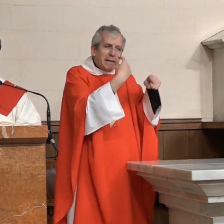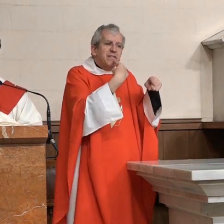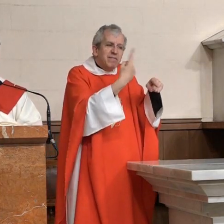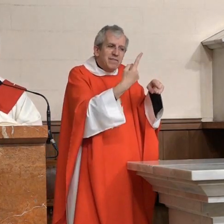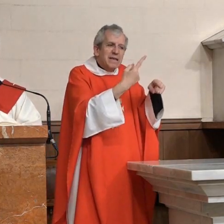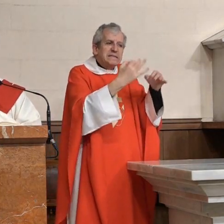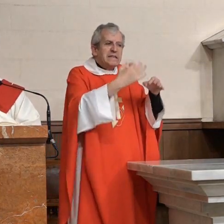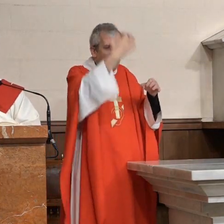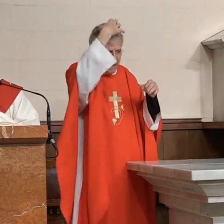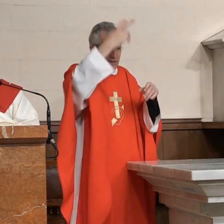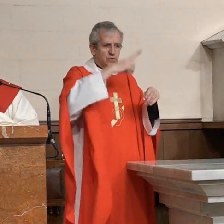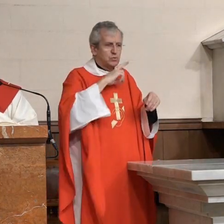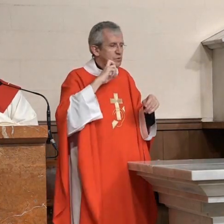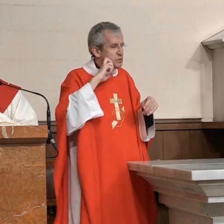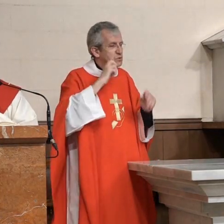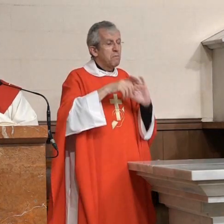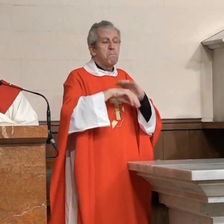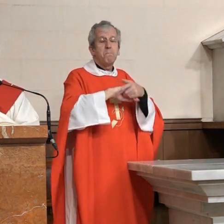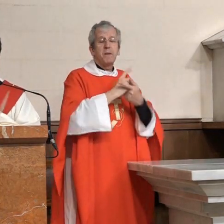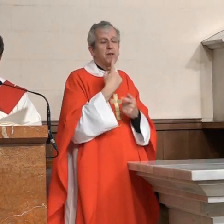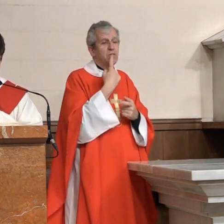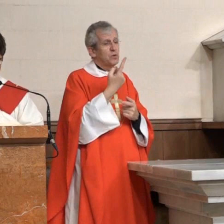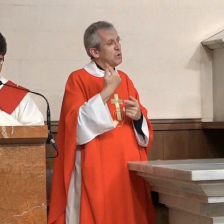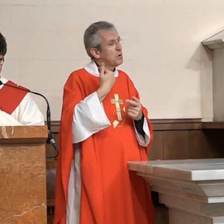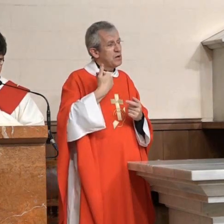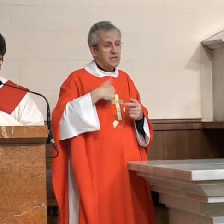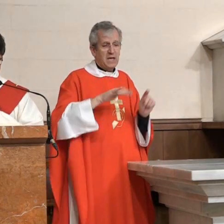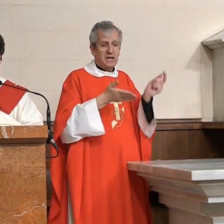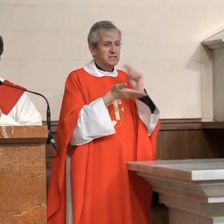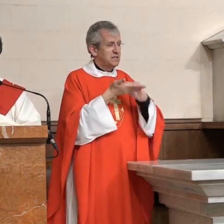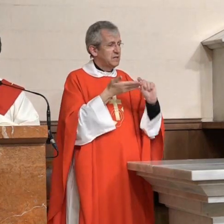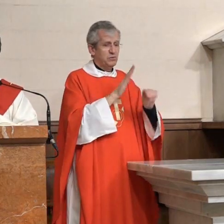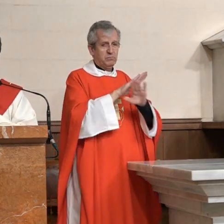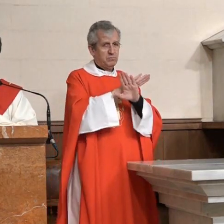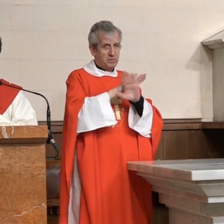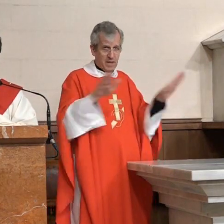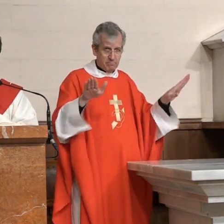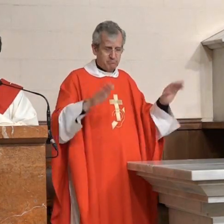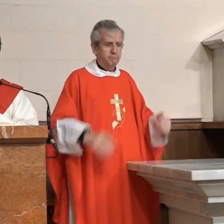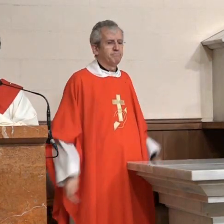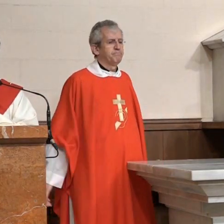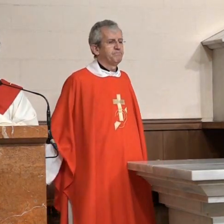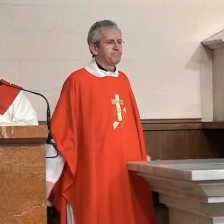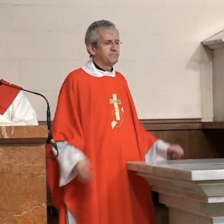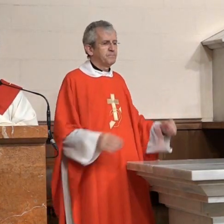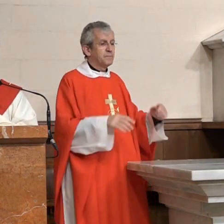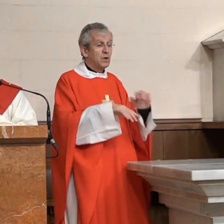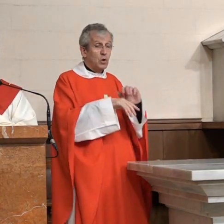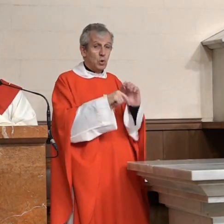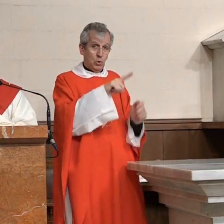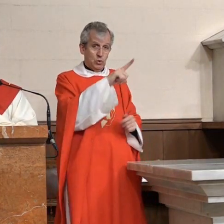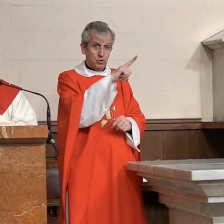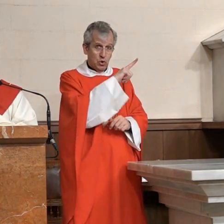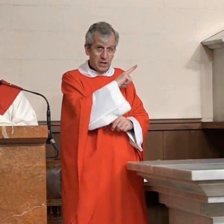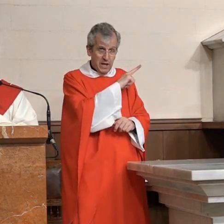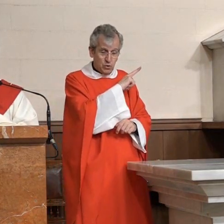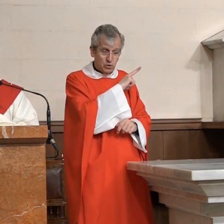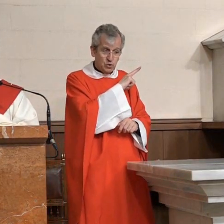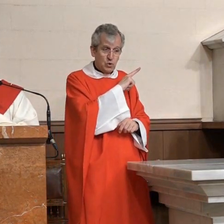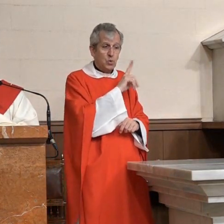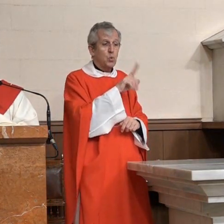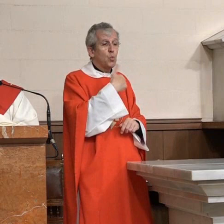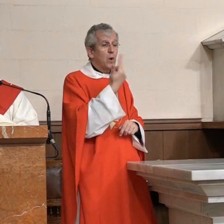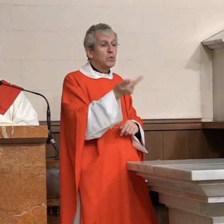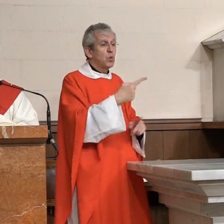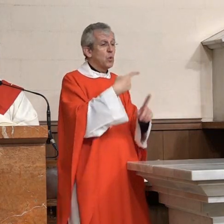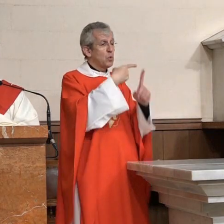judíos. Pilato les contestó: Lo escrito, escrito está. Los soldados, cuando